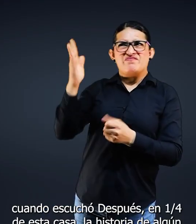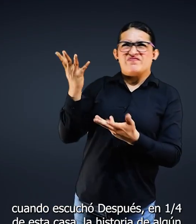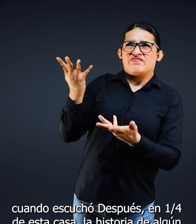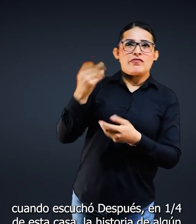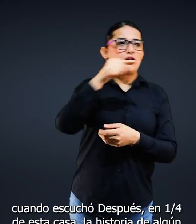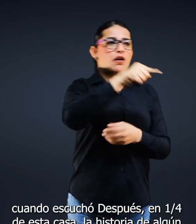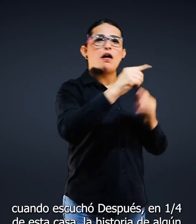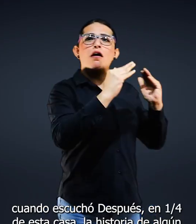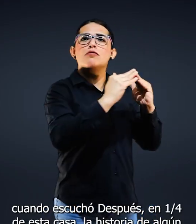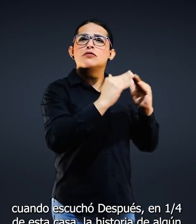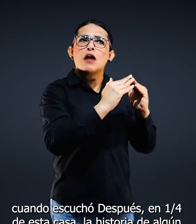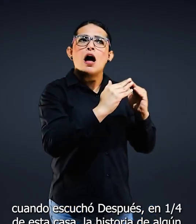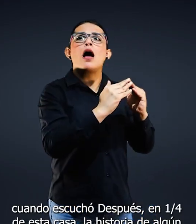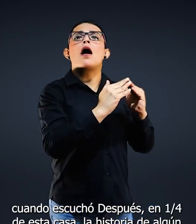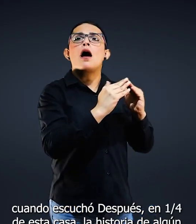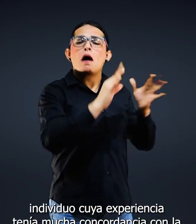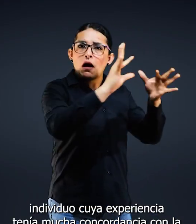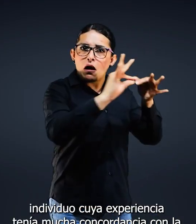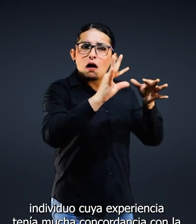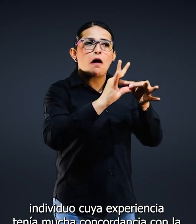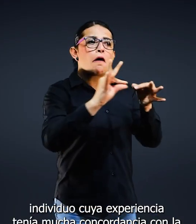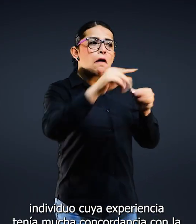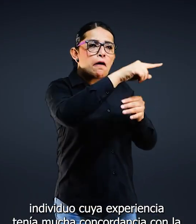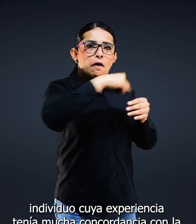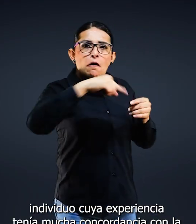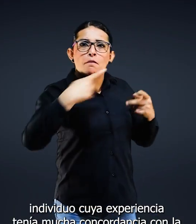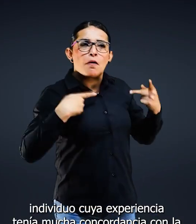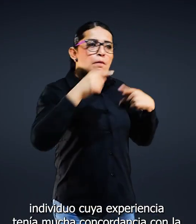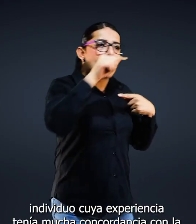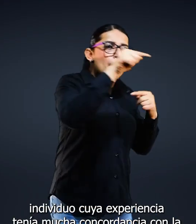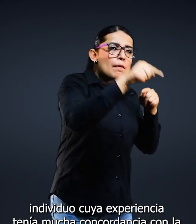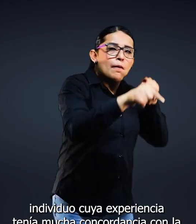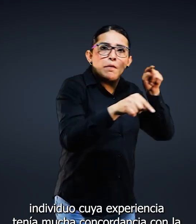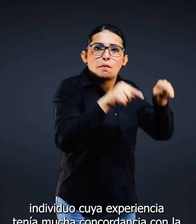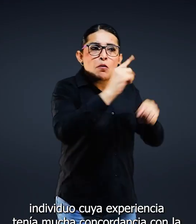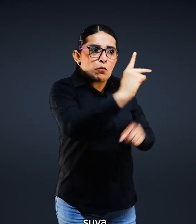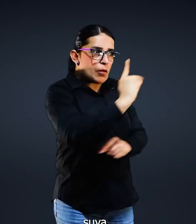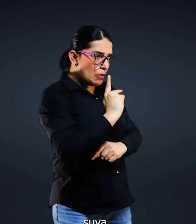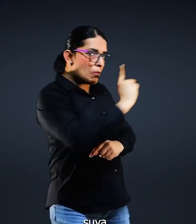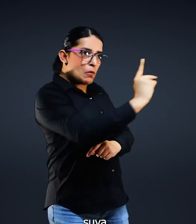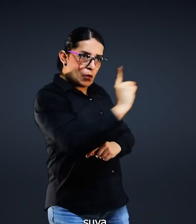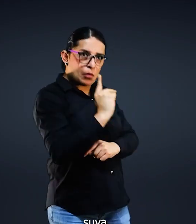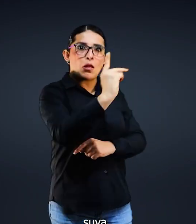cuarto de esta casa, la historia de algún individuo cuya experiencia tenía mucha concordancia con la suya.